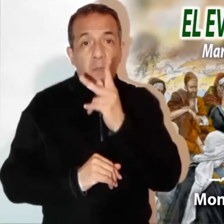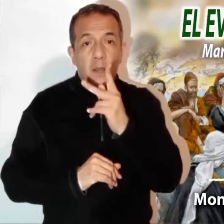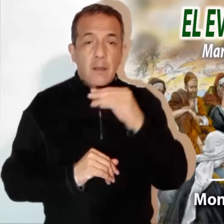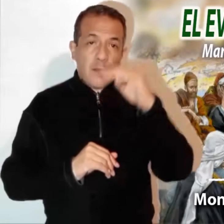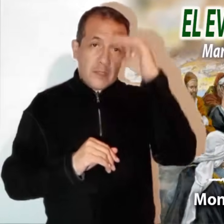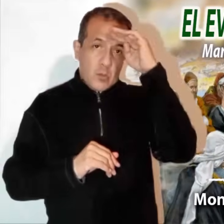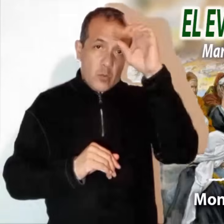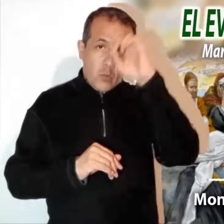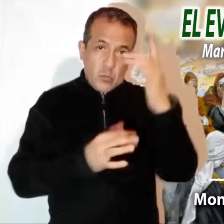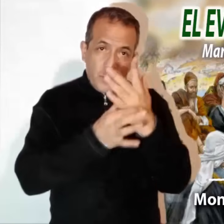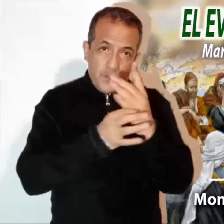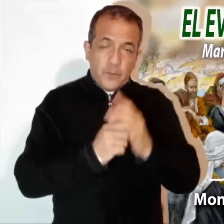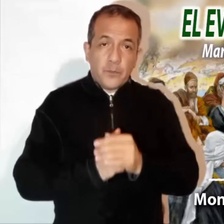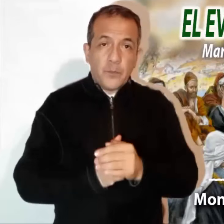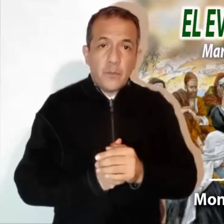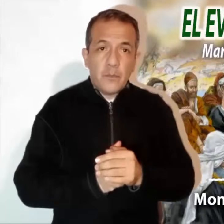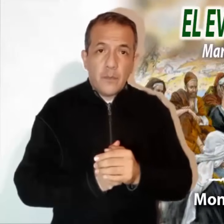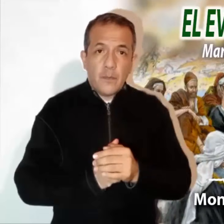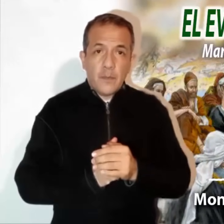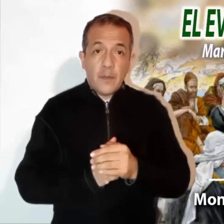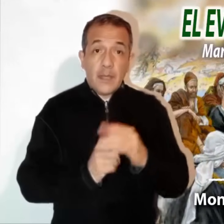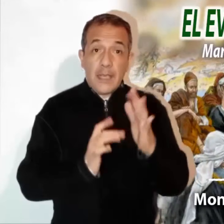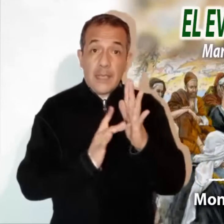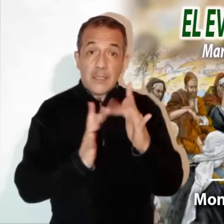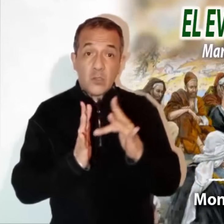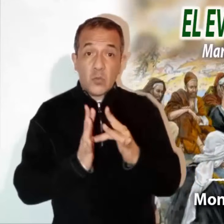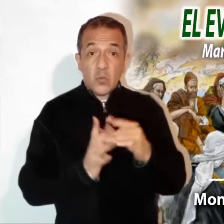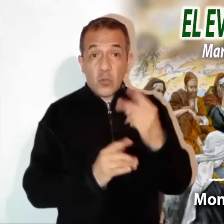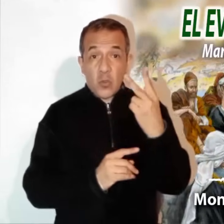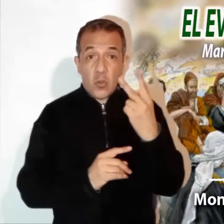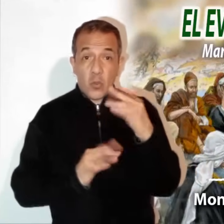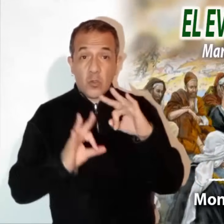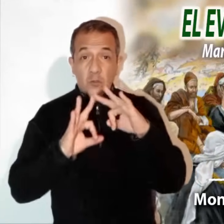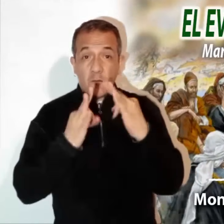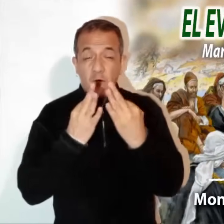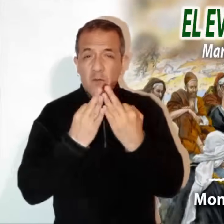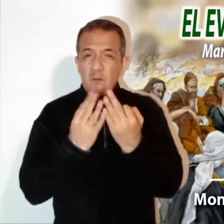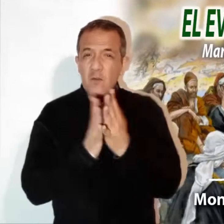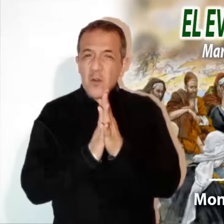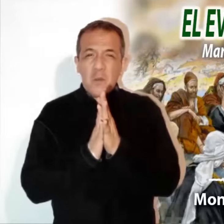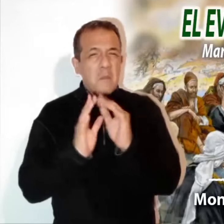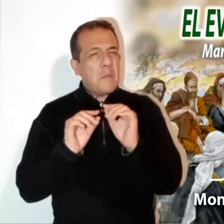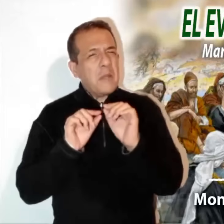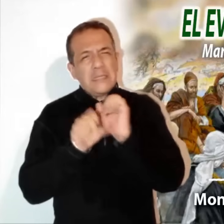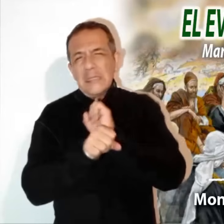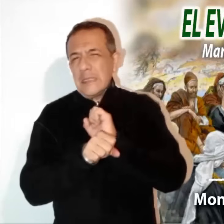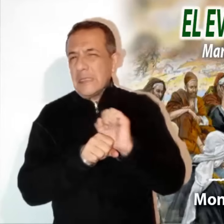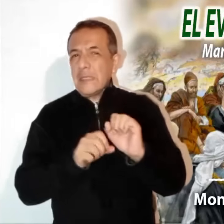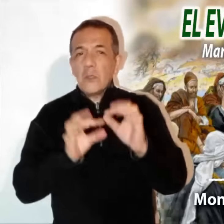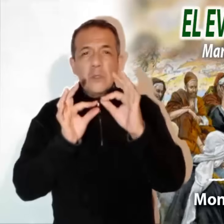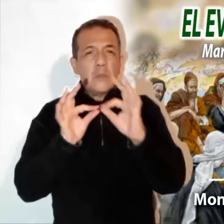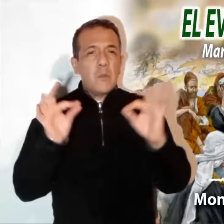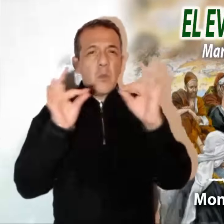bellos, muy sencillos, indispensables en la vida de todo discípulo: la sal y la luz. Y los Hechos